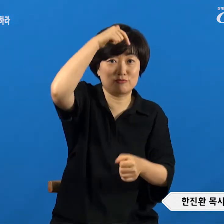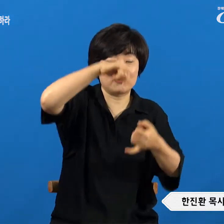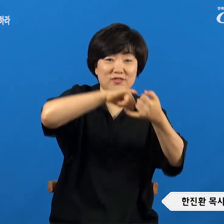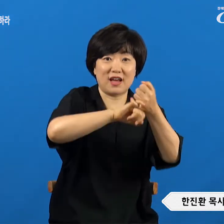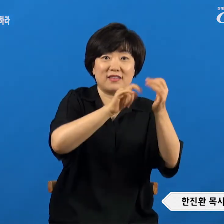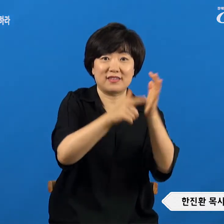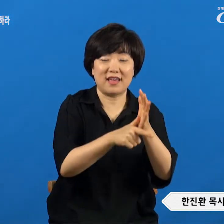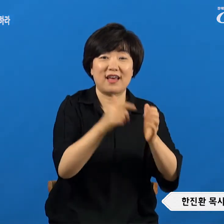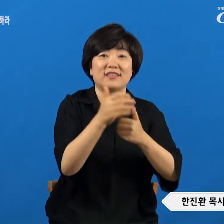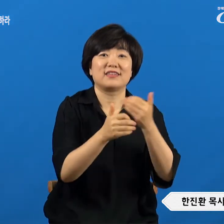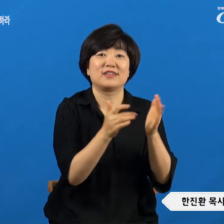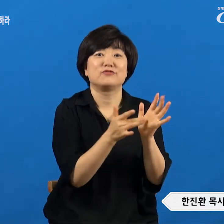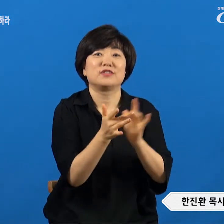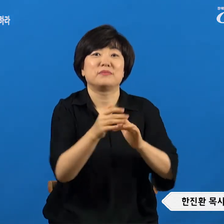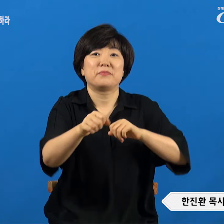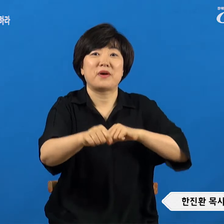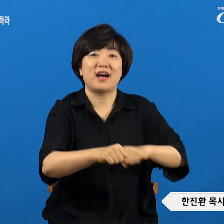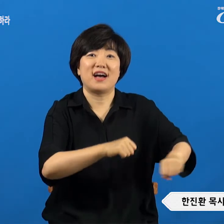중에 하나입니다.